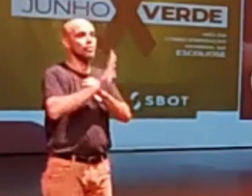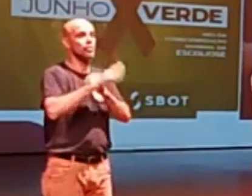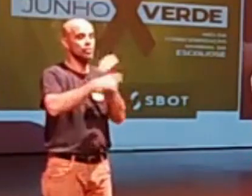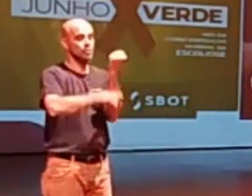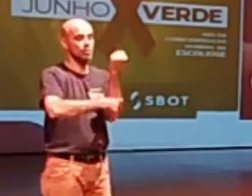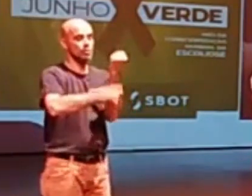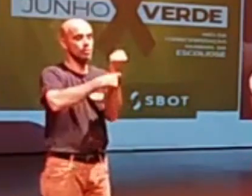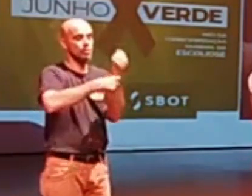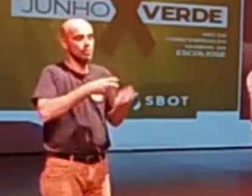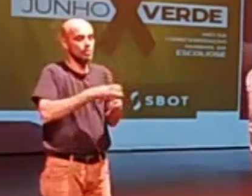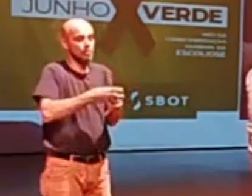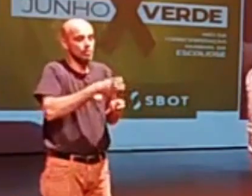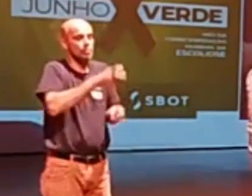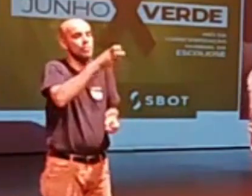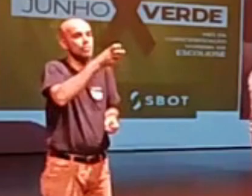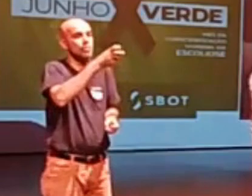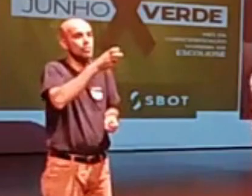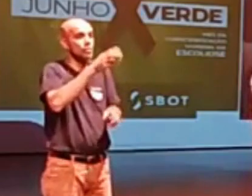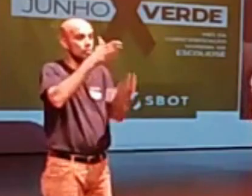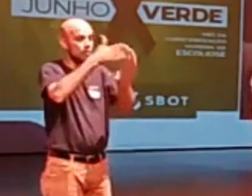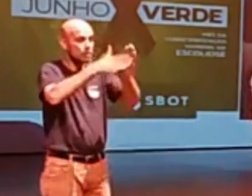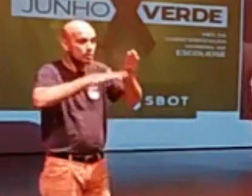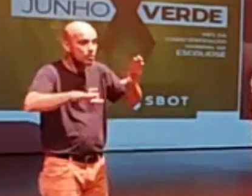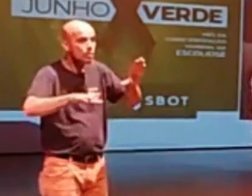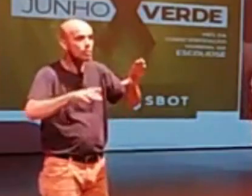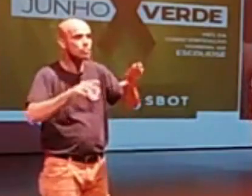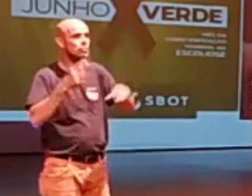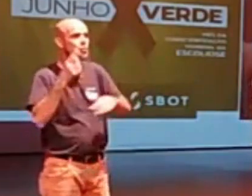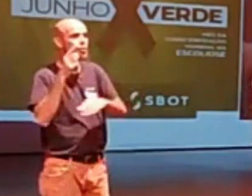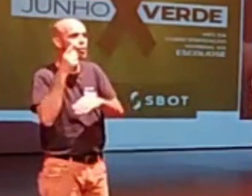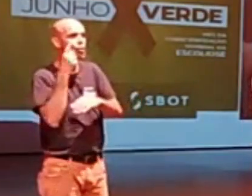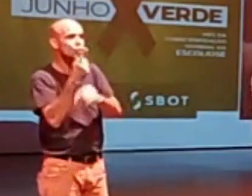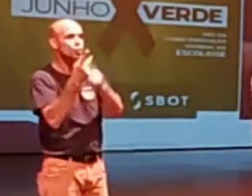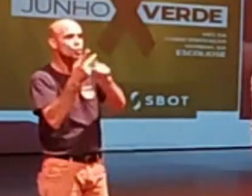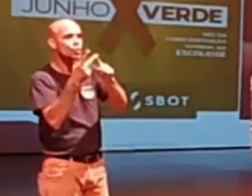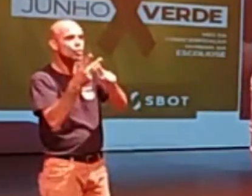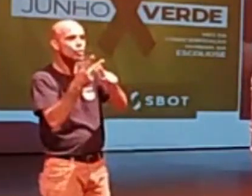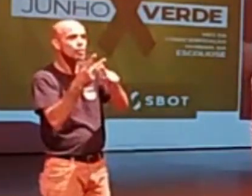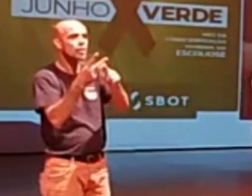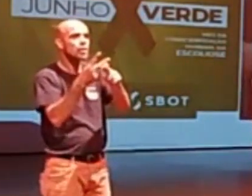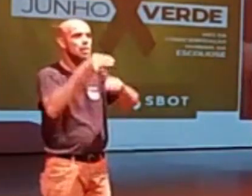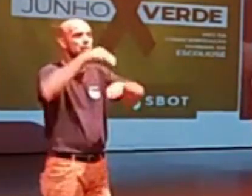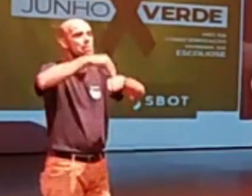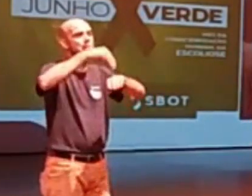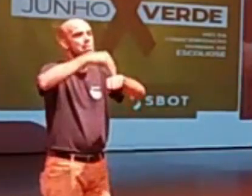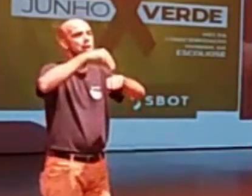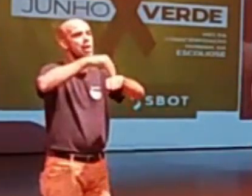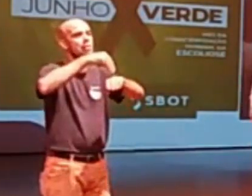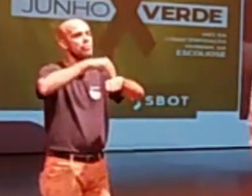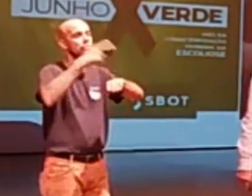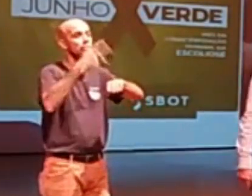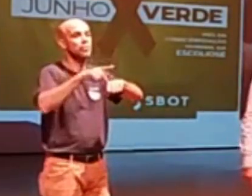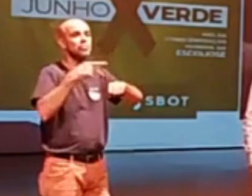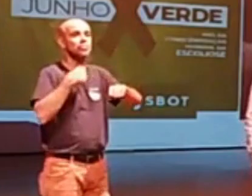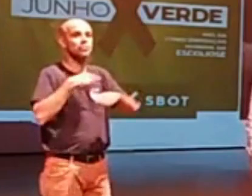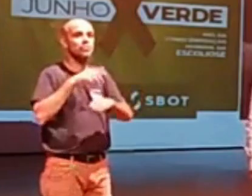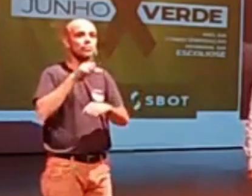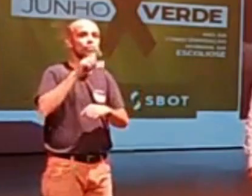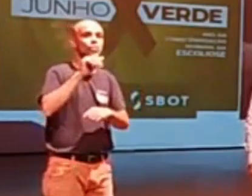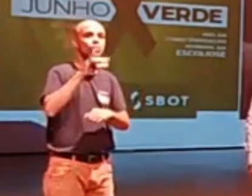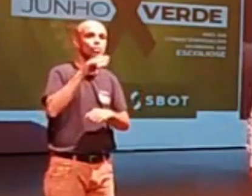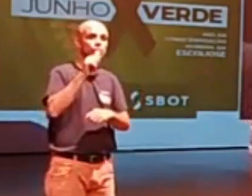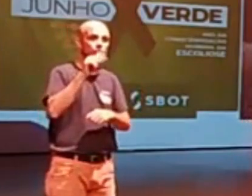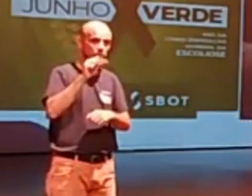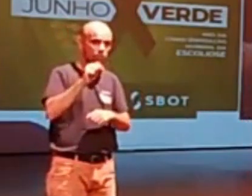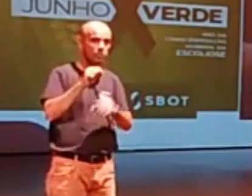prova. Na Baixada Santista, se eu não me engano, tem 2 ou 3 membros da Sociedade Brasileira de Coluna. Se for o Lucas Mioto, ele tem.